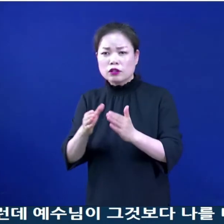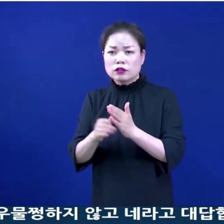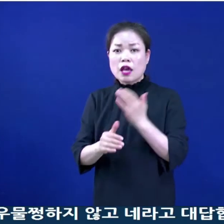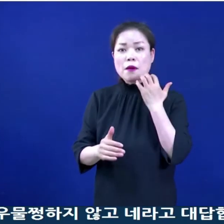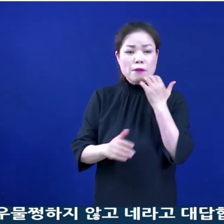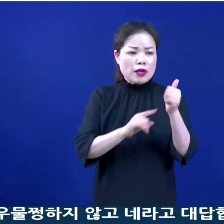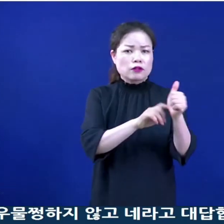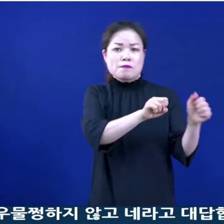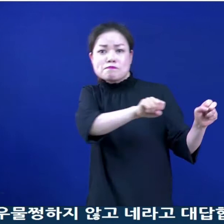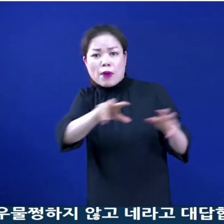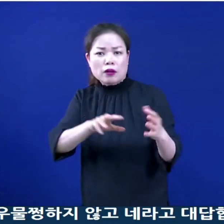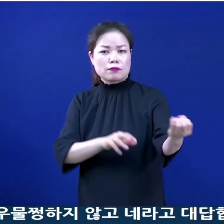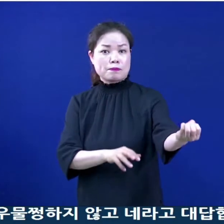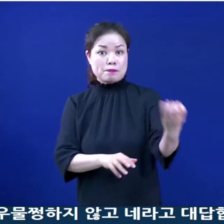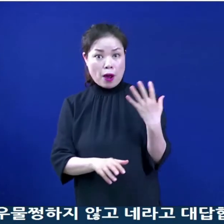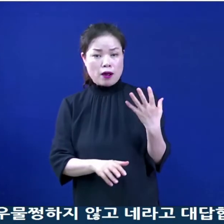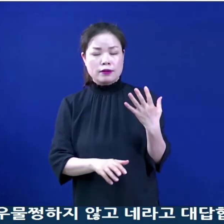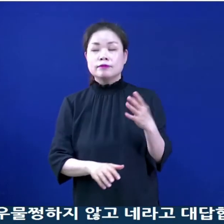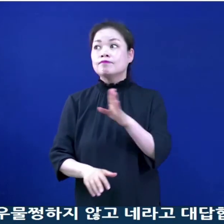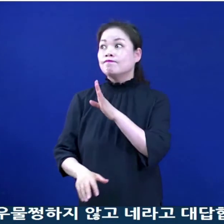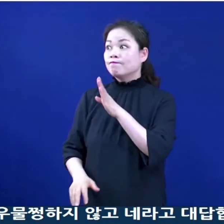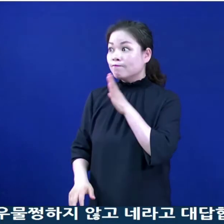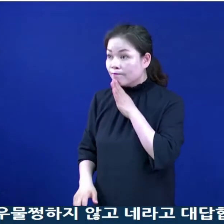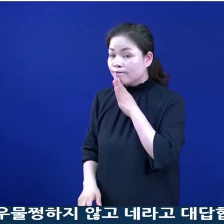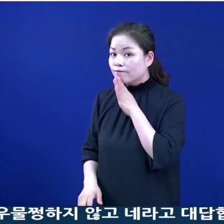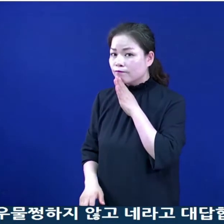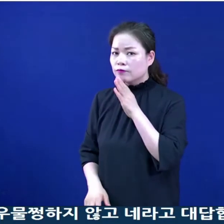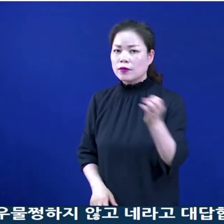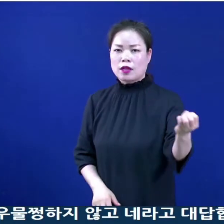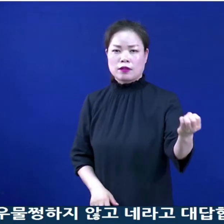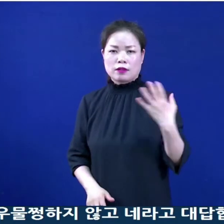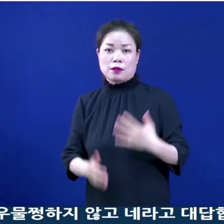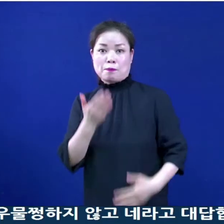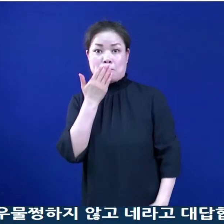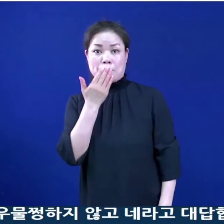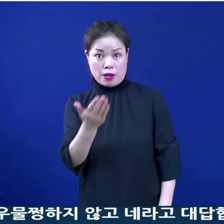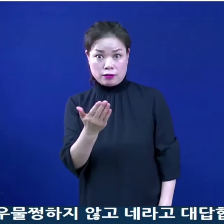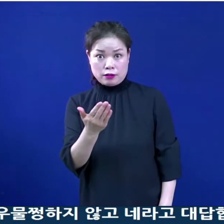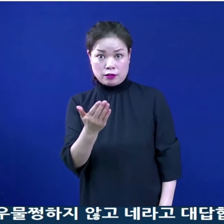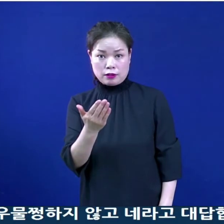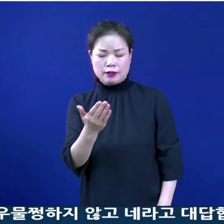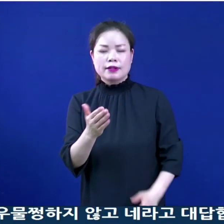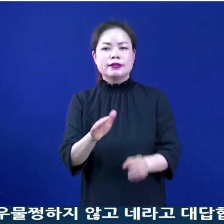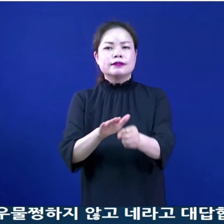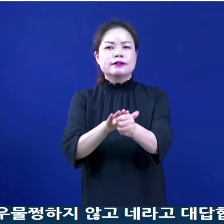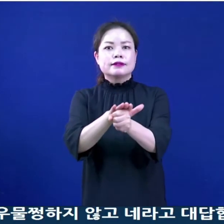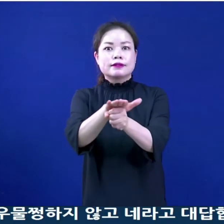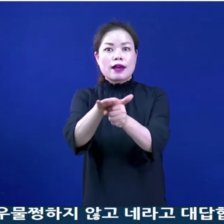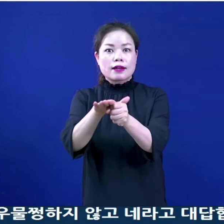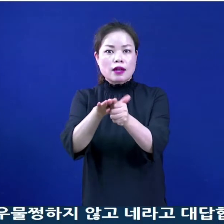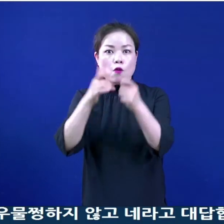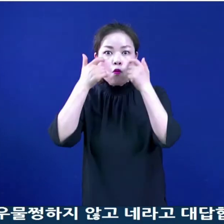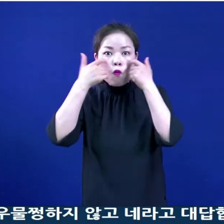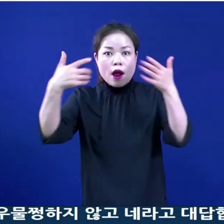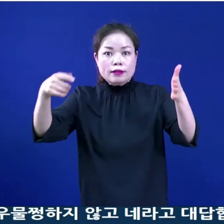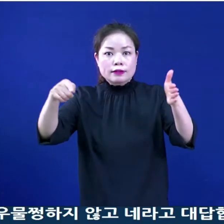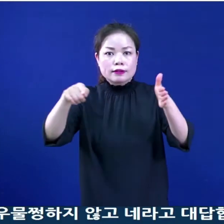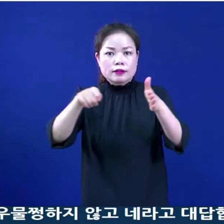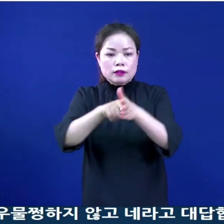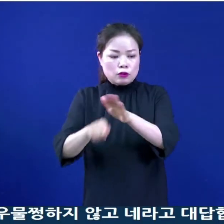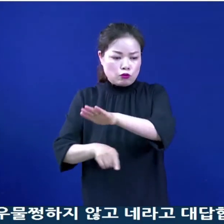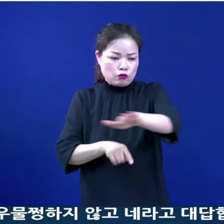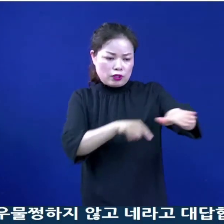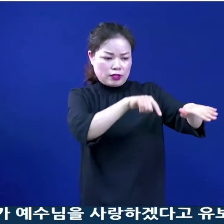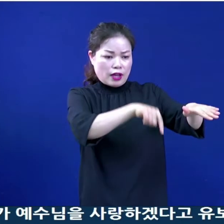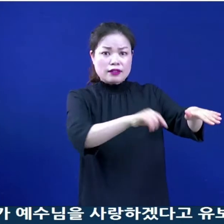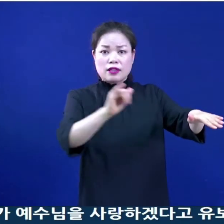베드로처럼 그러하외다, 예스 하고 답할 수 있는 그런 사랑의 확신이 우리에게 있어야 된다는